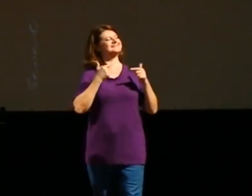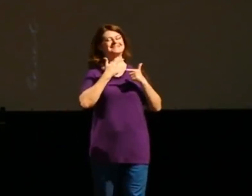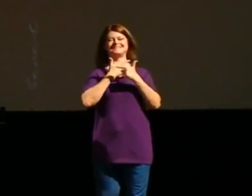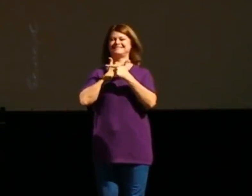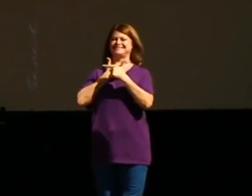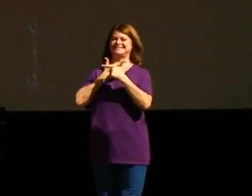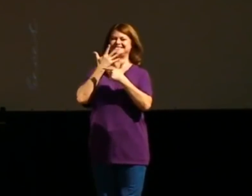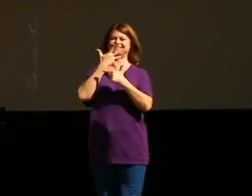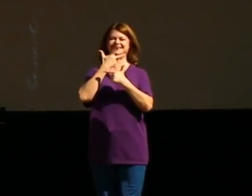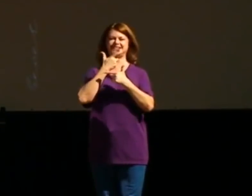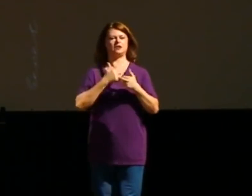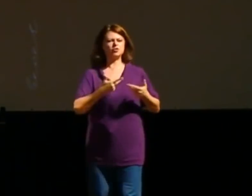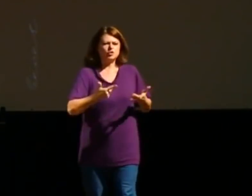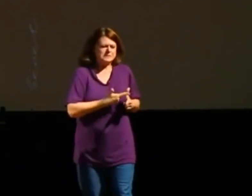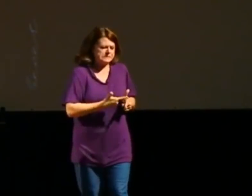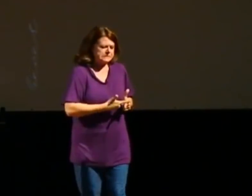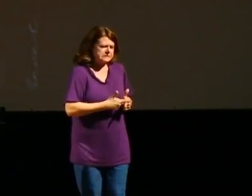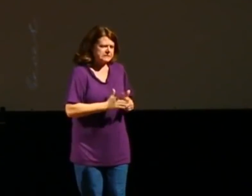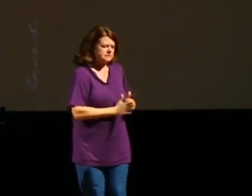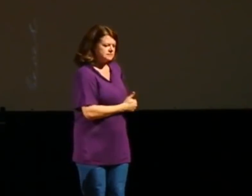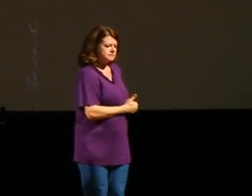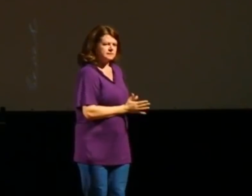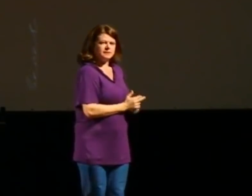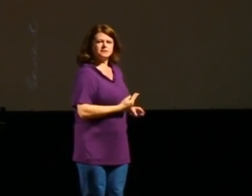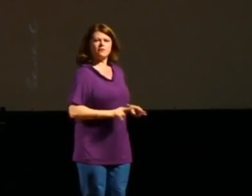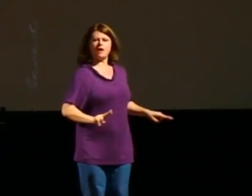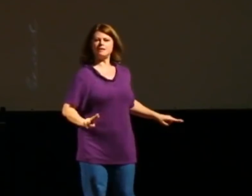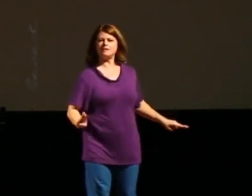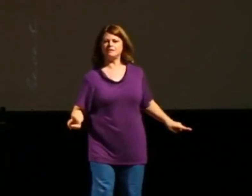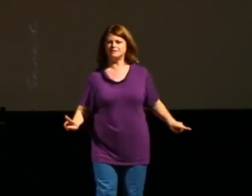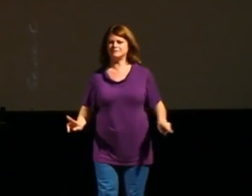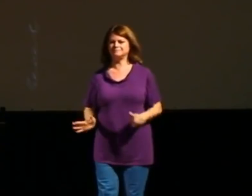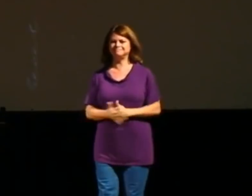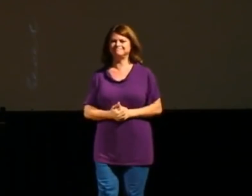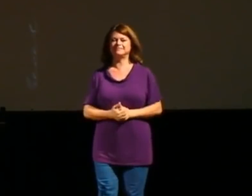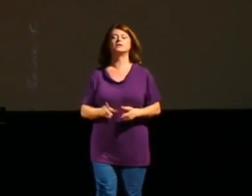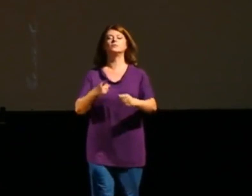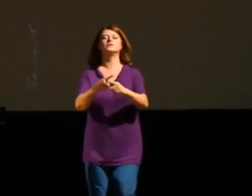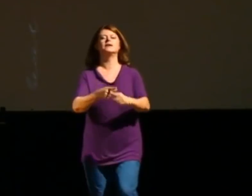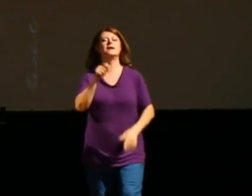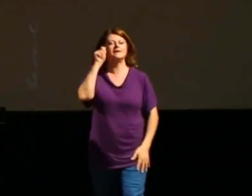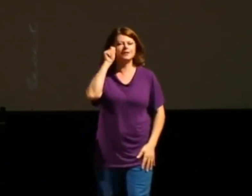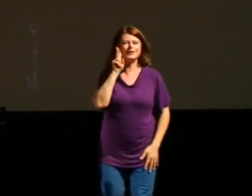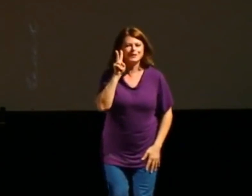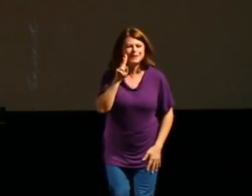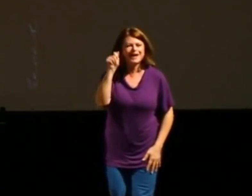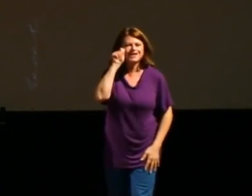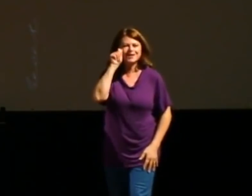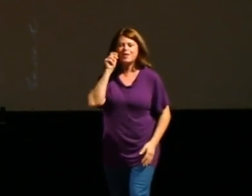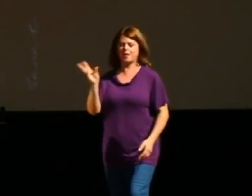nossas doenças? Por que que Adão, depois de pecar, ele se esconde com folha de